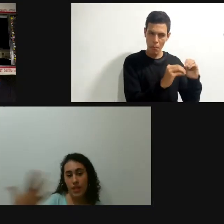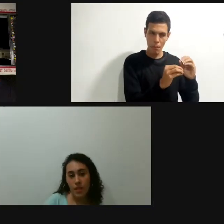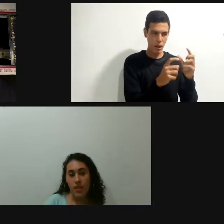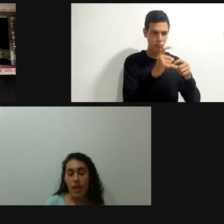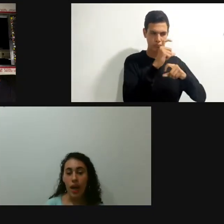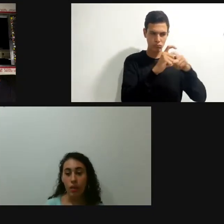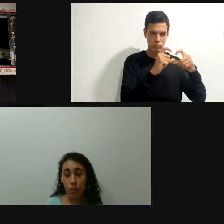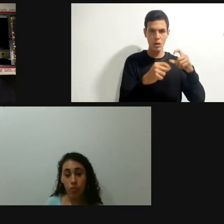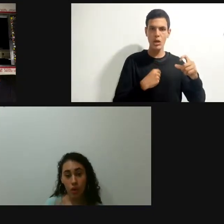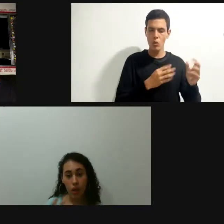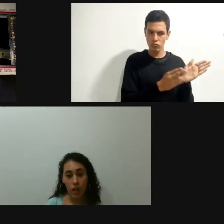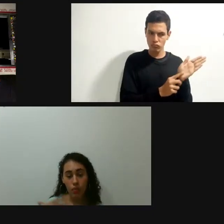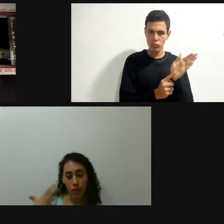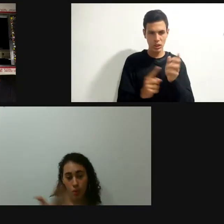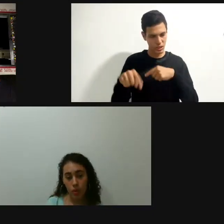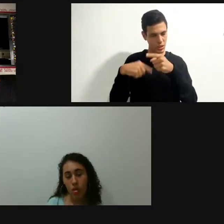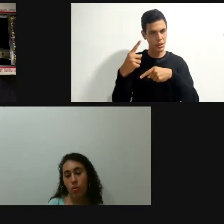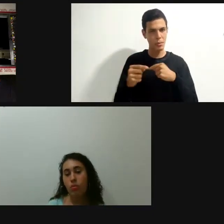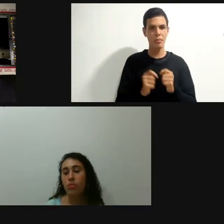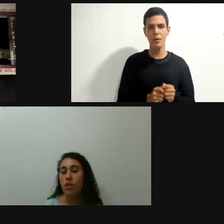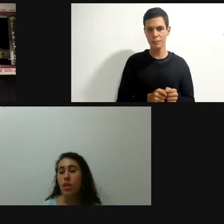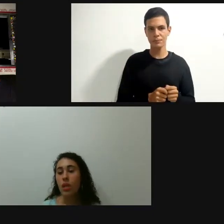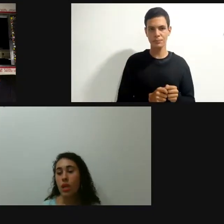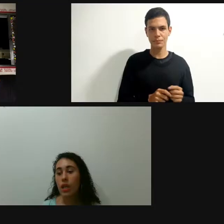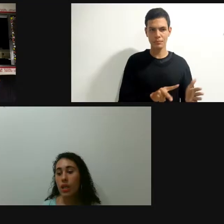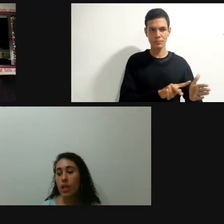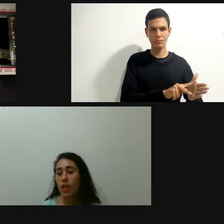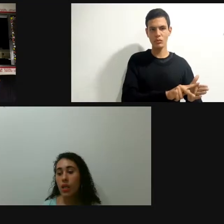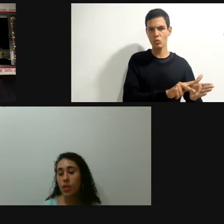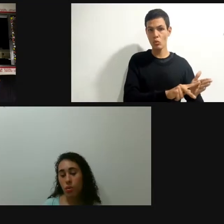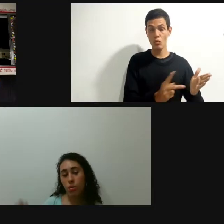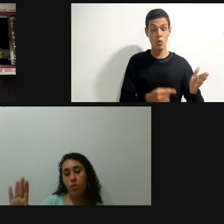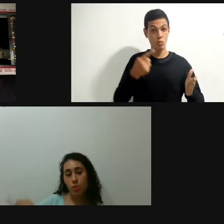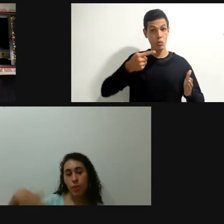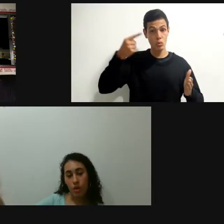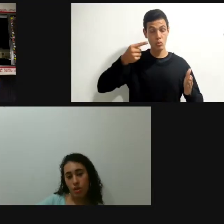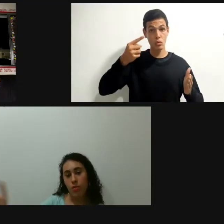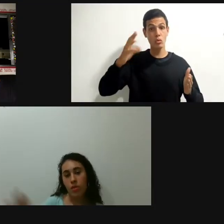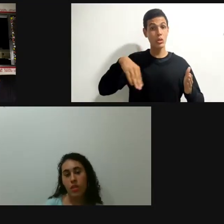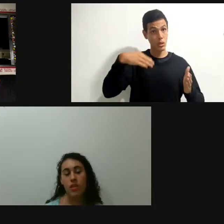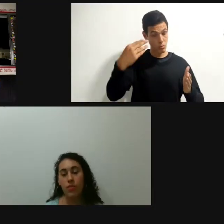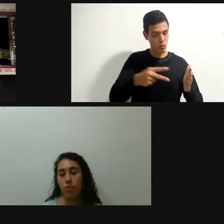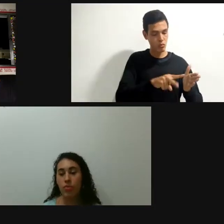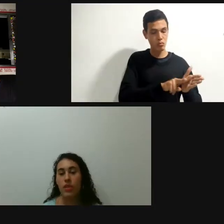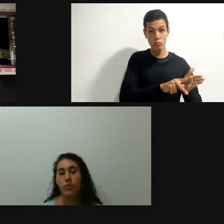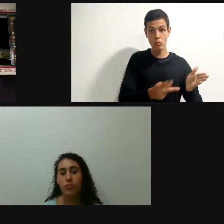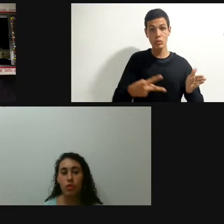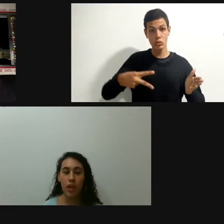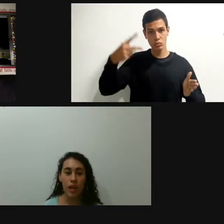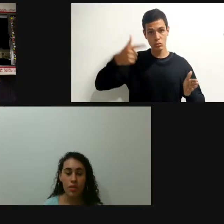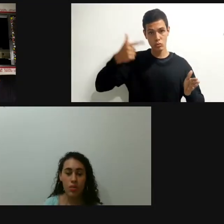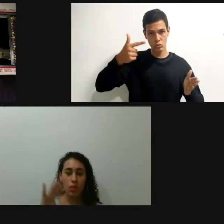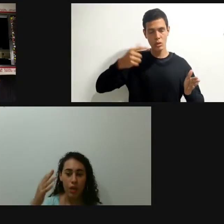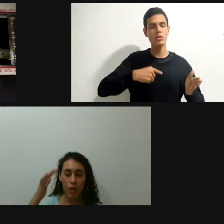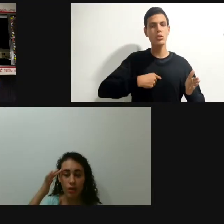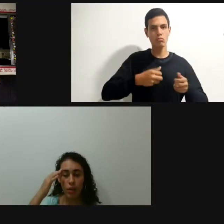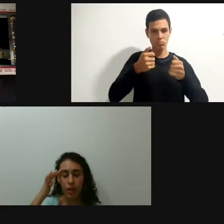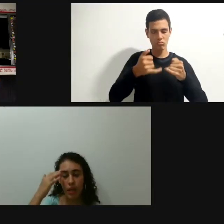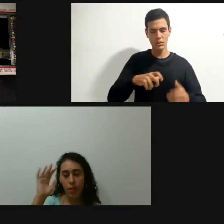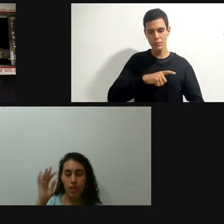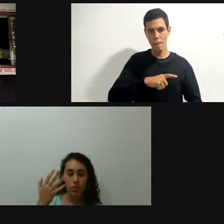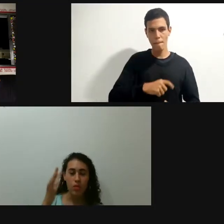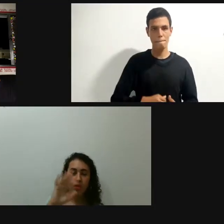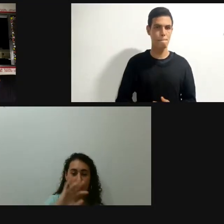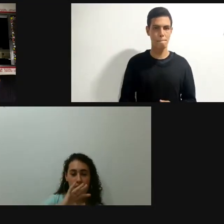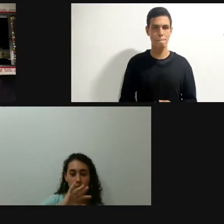vão presenciar no volume 1 e nos próximos que vão vir. No caso, eu tenho uma